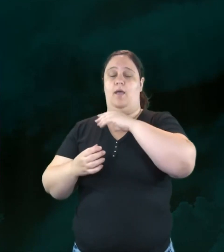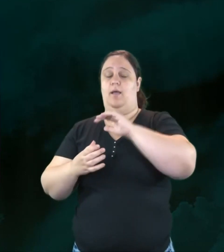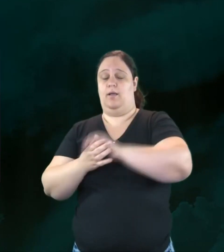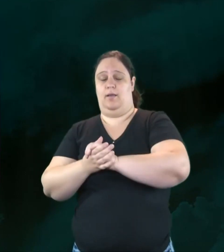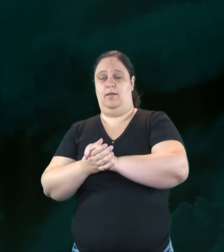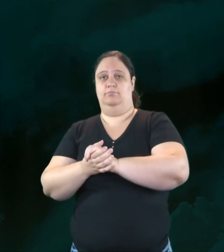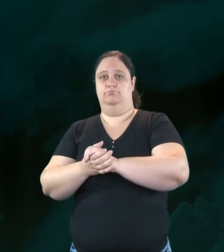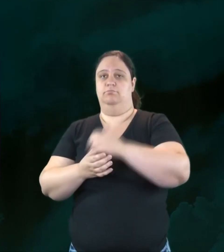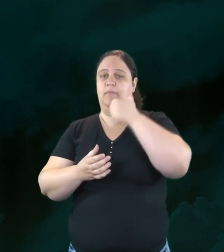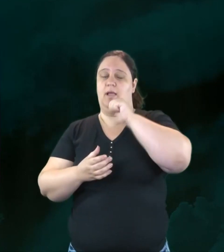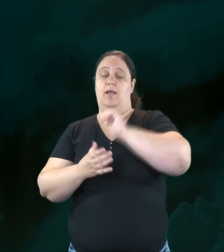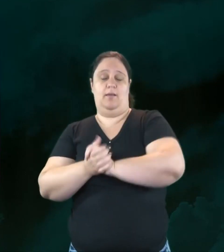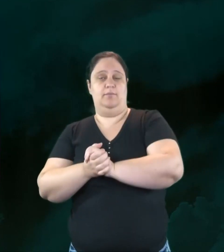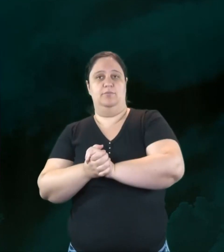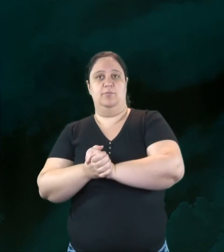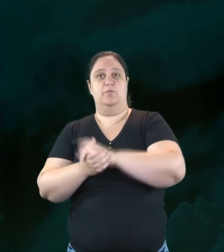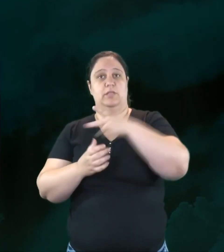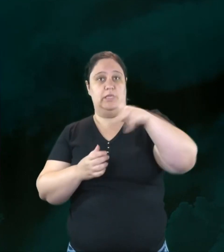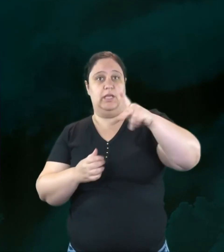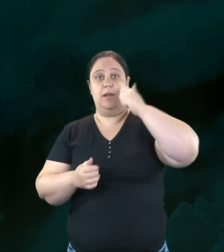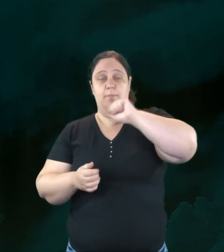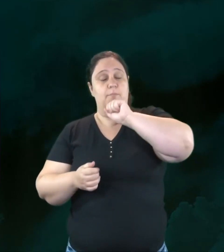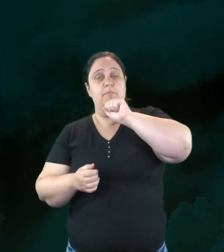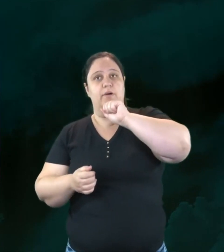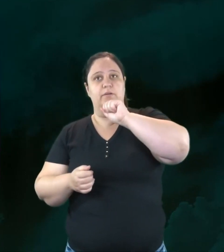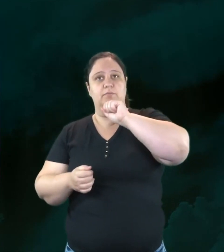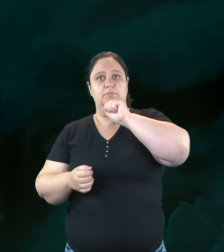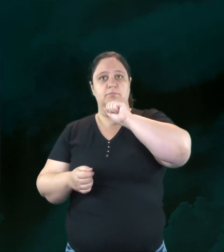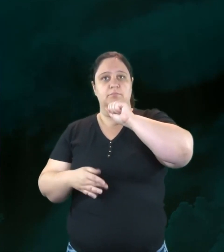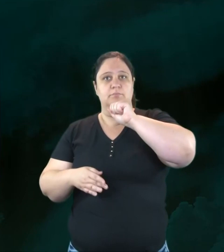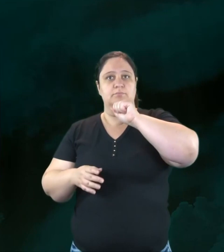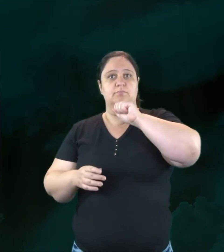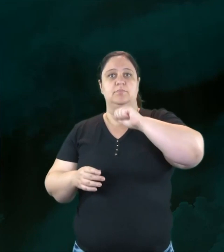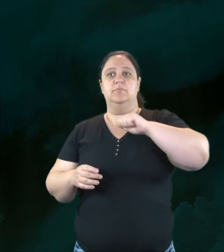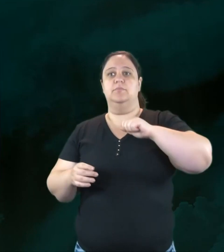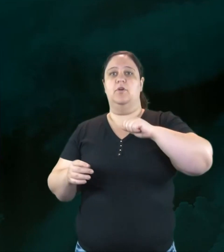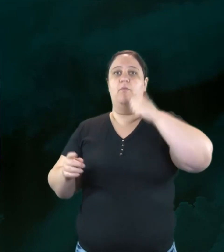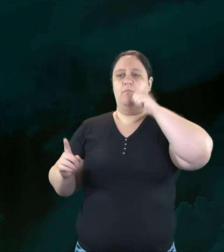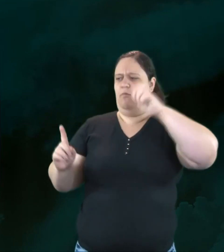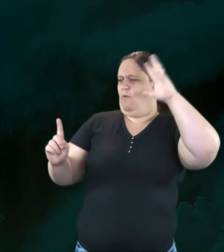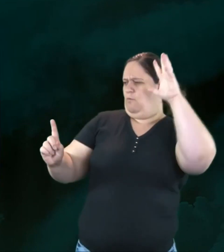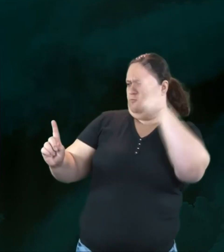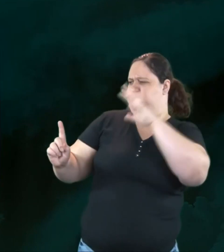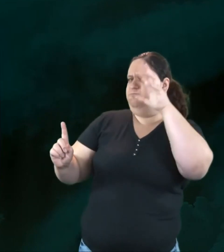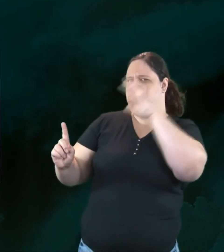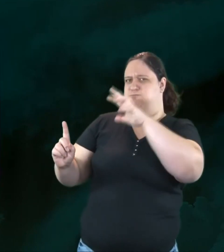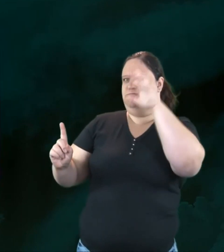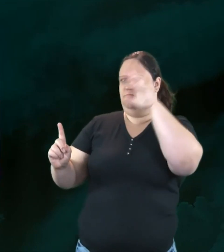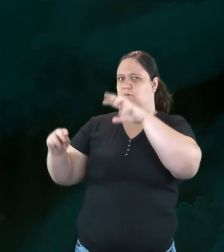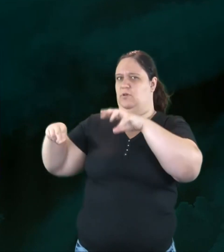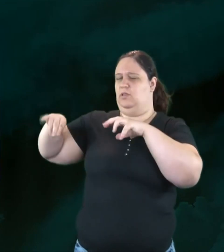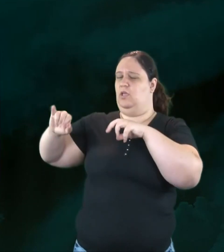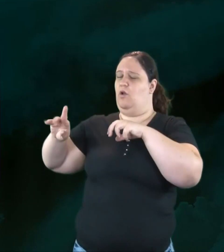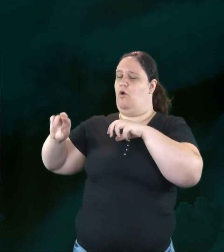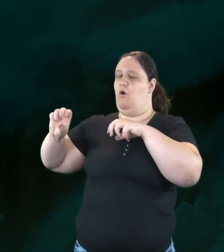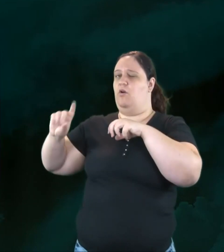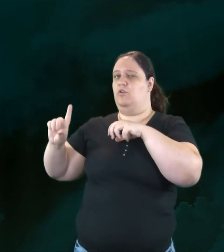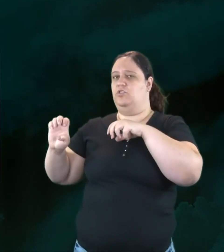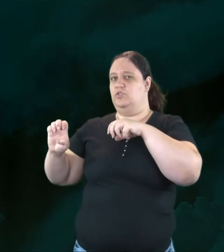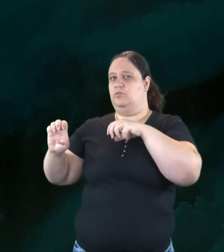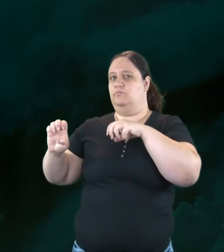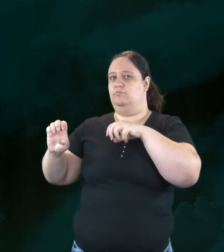E Semiramis tinha tanta influência sobre Nimrod, que Semiramis foi o responsável